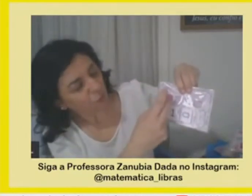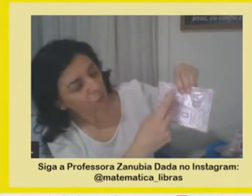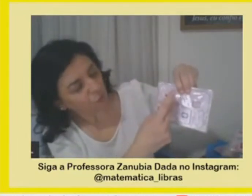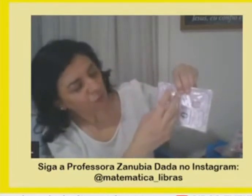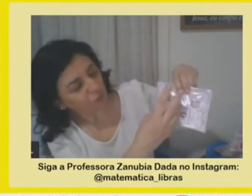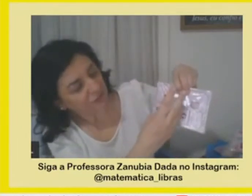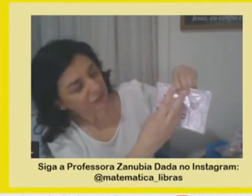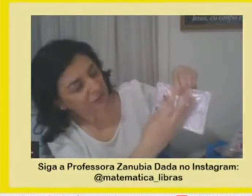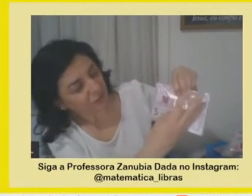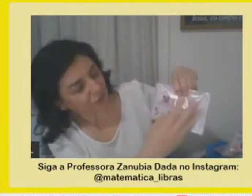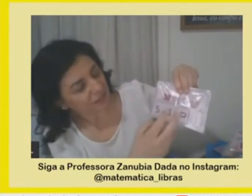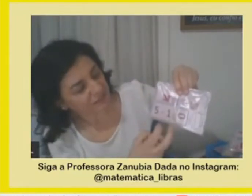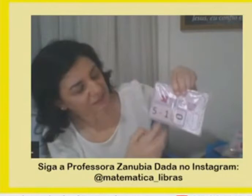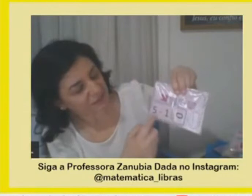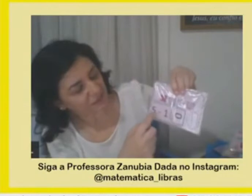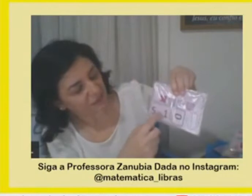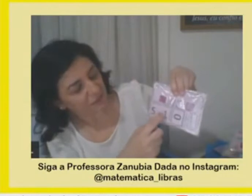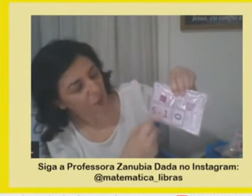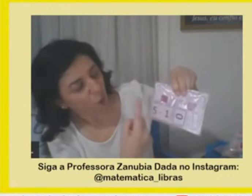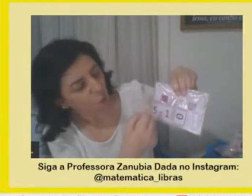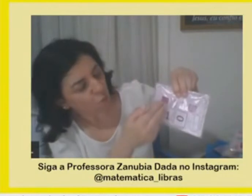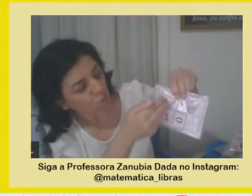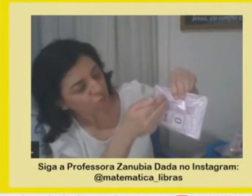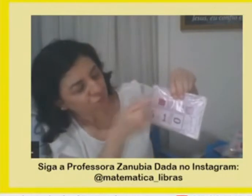Aí aqui, ó, 5 menos 1.